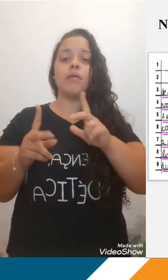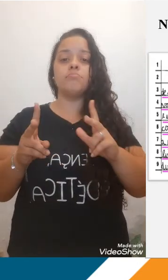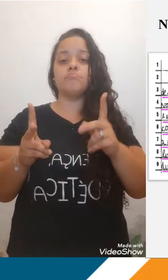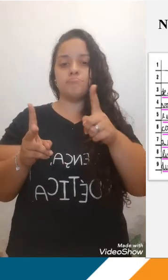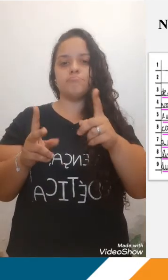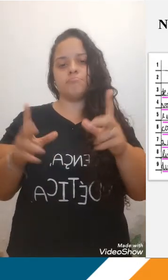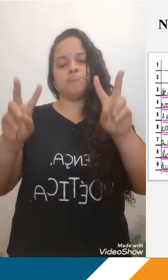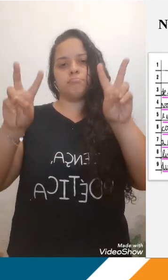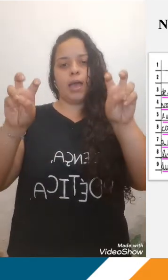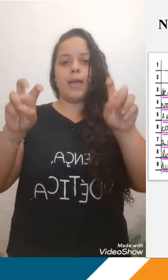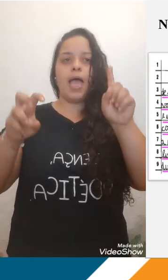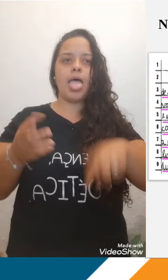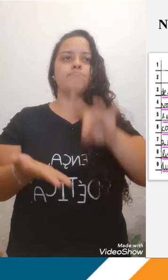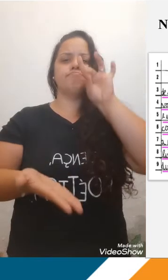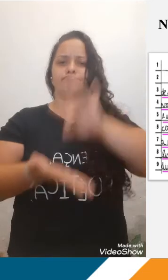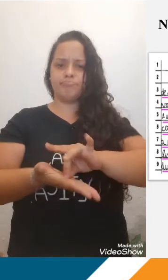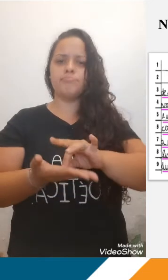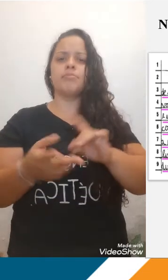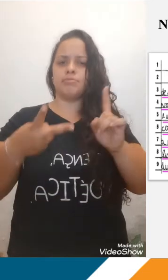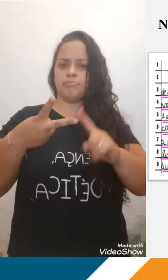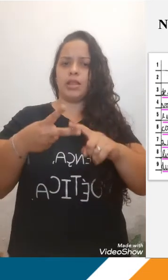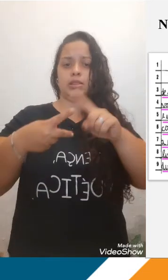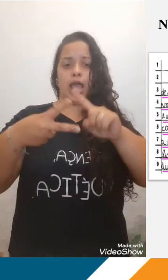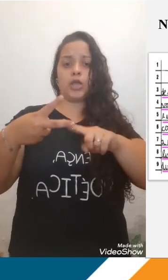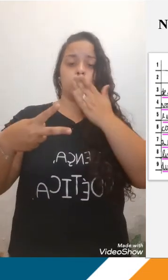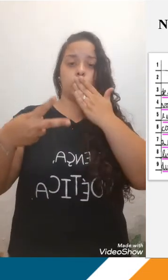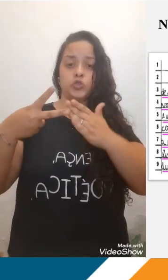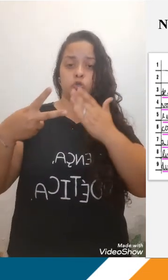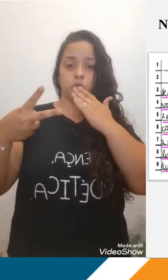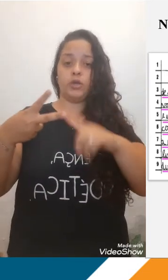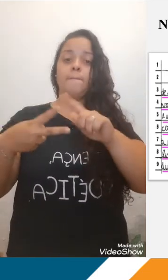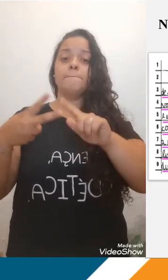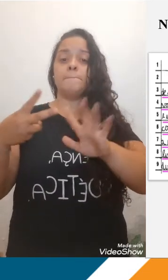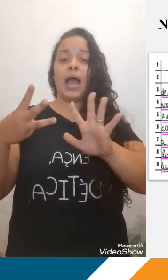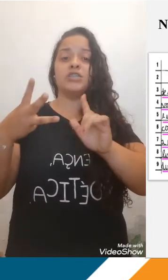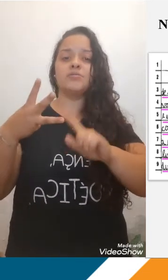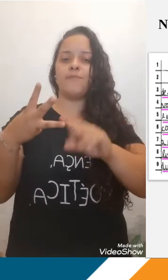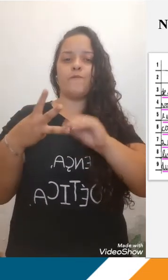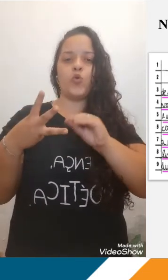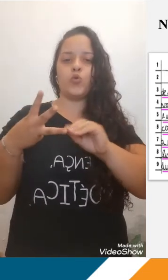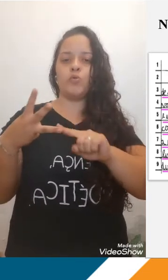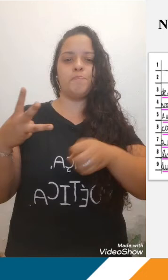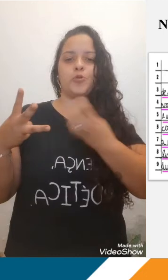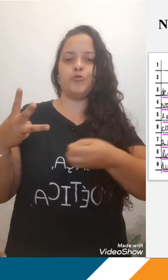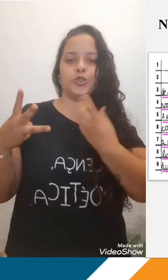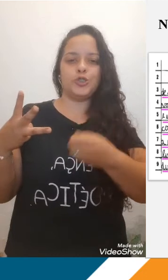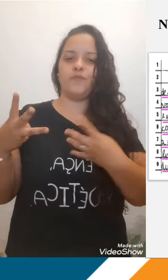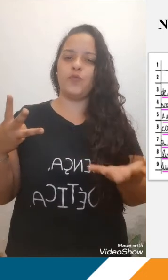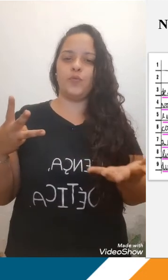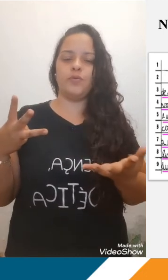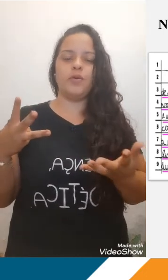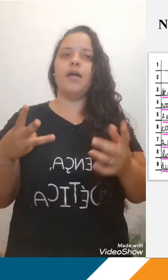que é legitimado e é pertinente, mas que não teve o seu uso produtivo, ou seja, o uso